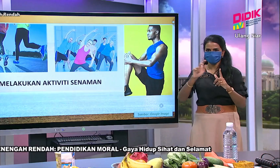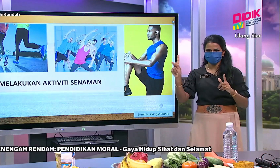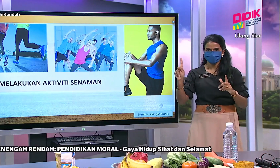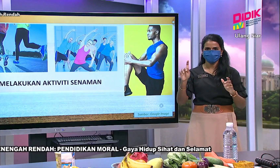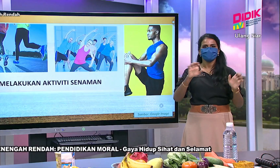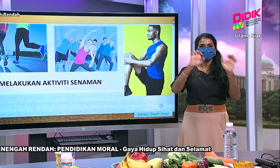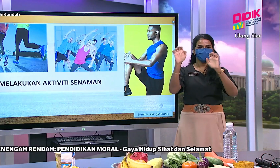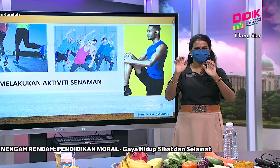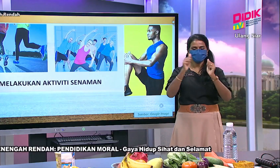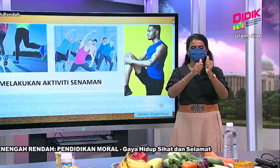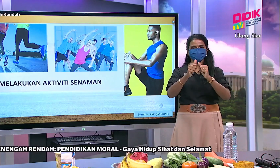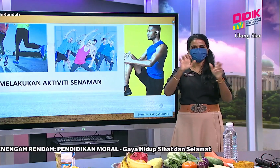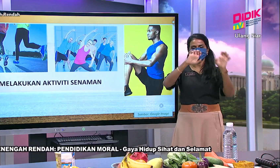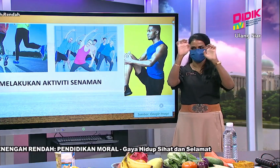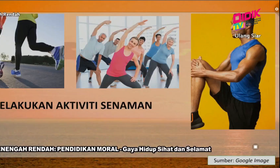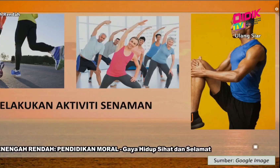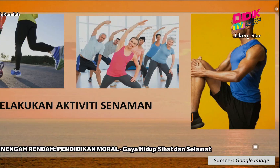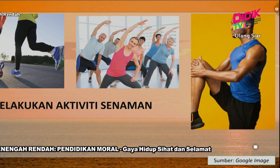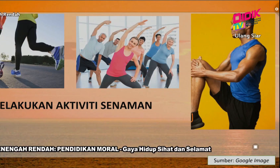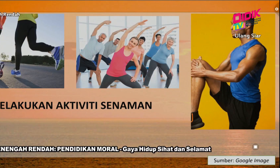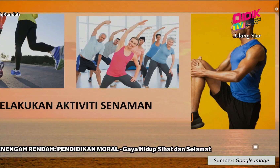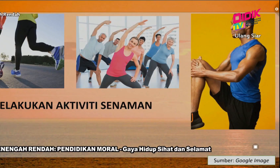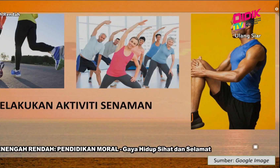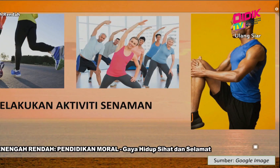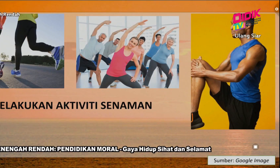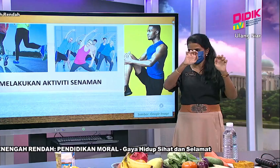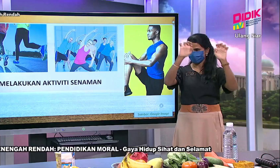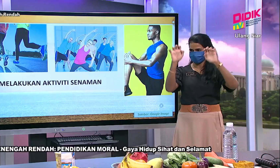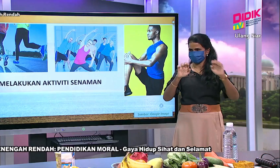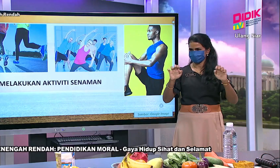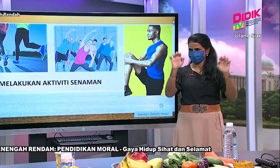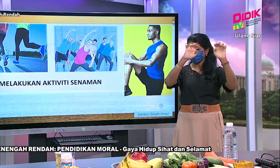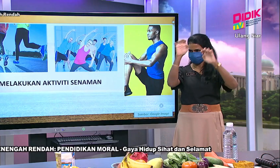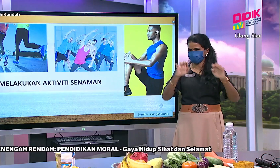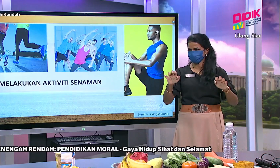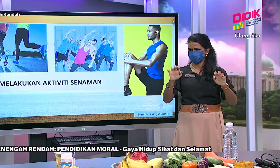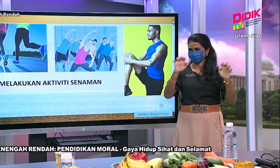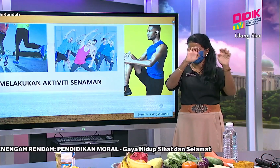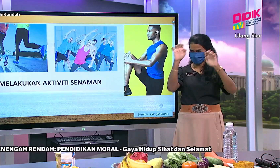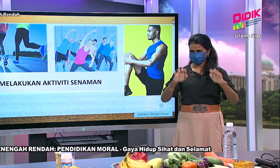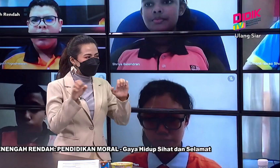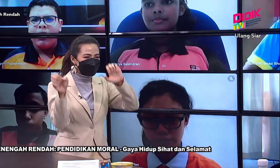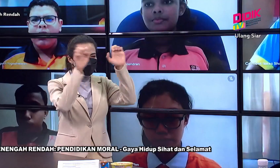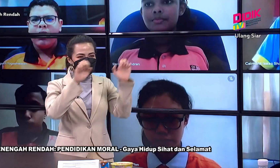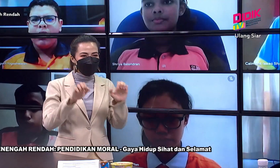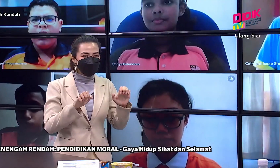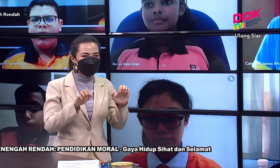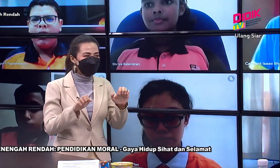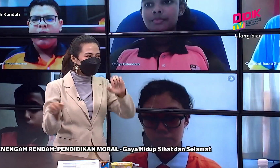melakukan aktiviti senaman. Senaman macam ni, adik. Senaman? Yes. Oh, cerita. Aktiviti macam